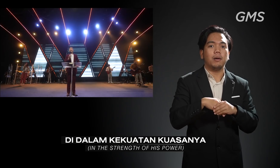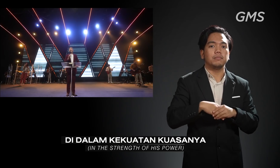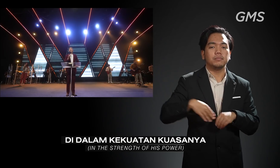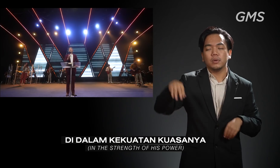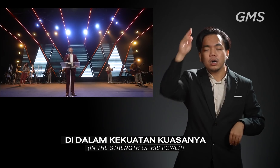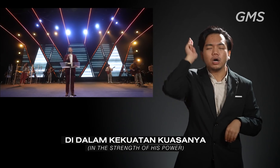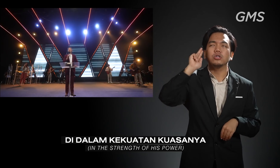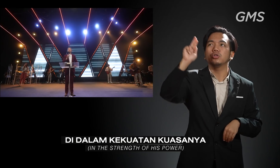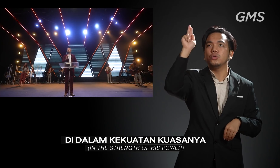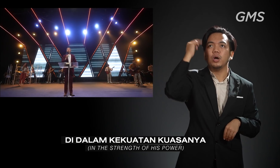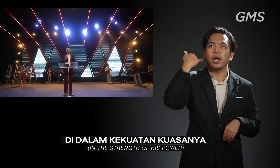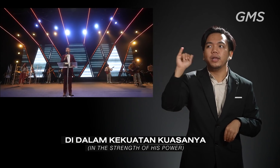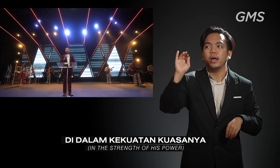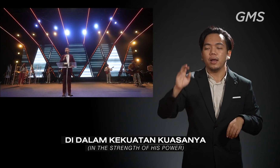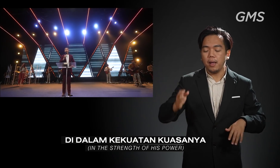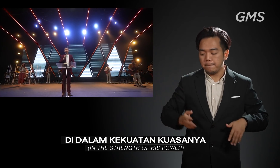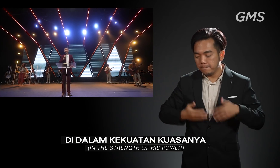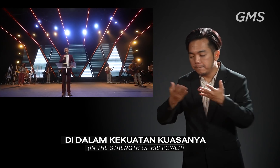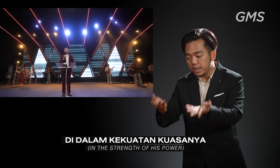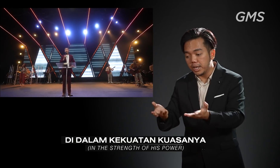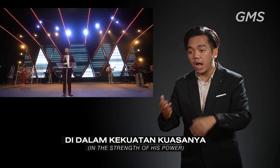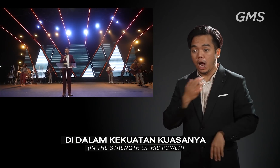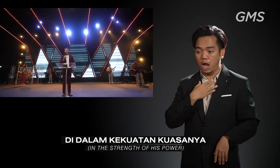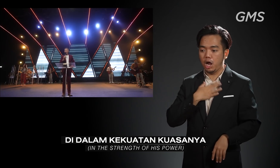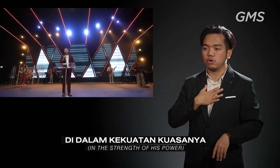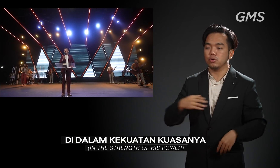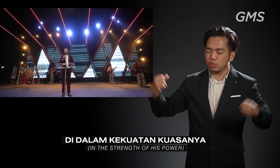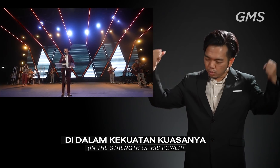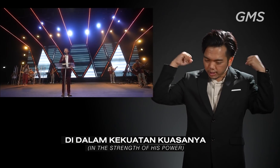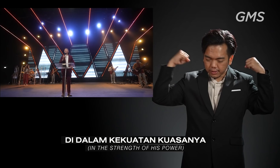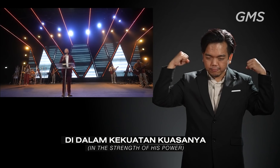Di dalam kekuatan kuasa-Nya.